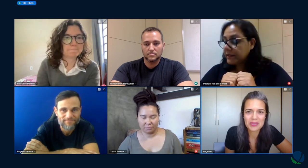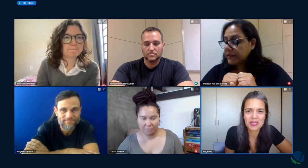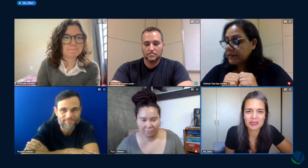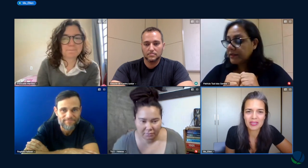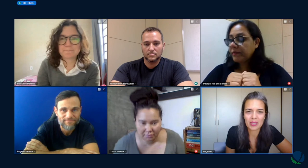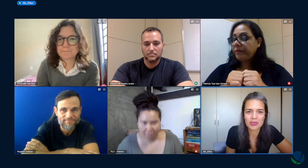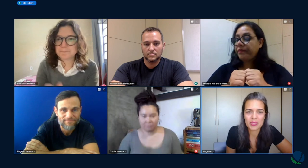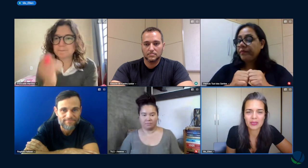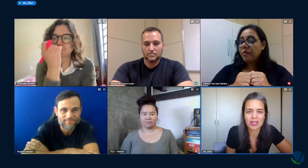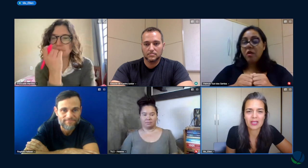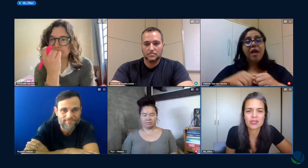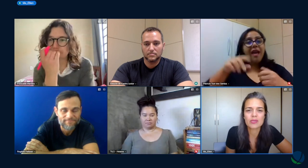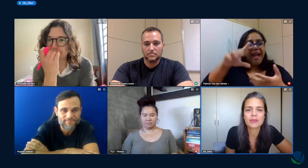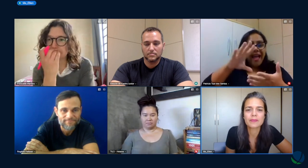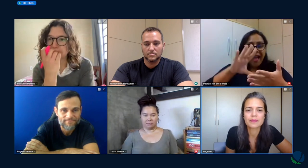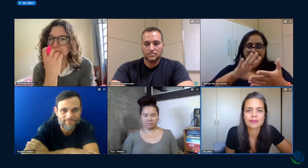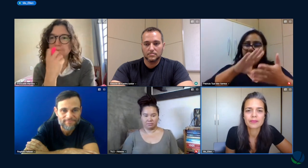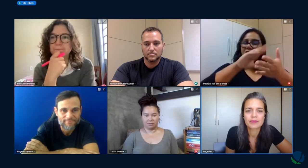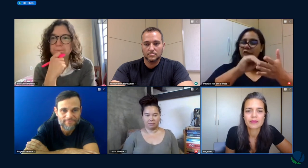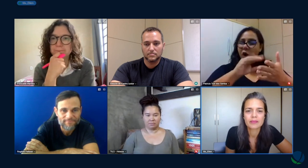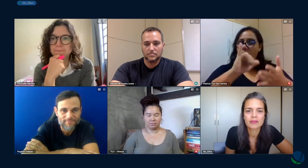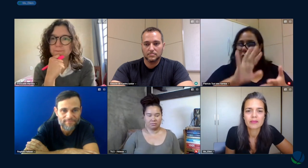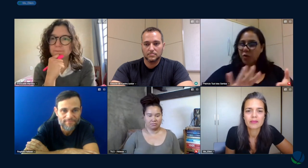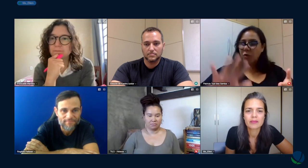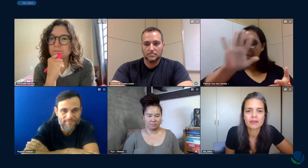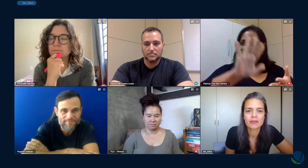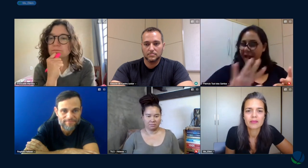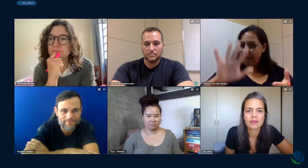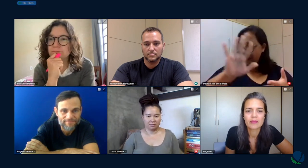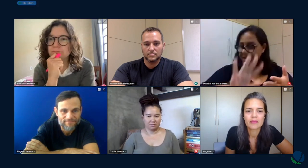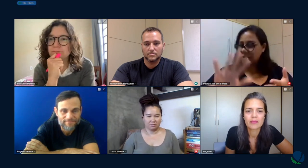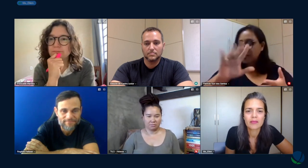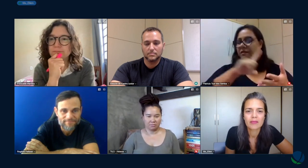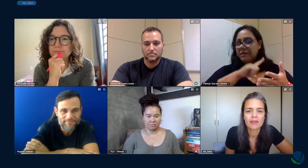pouco confusa no final do seu texto.